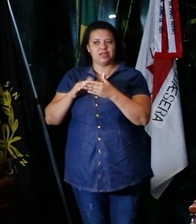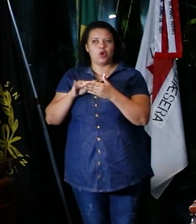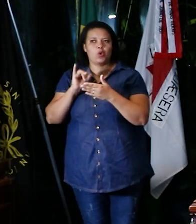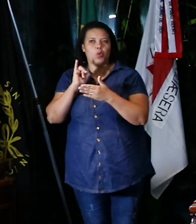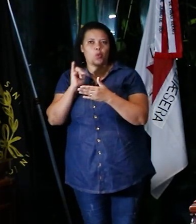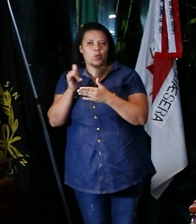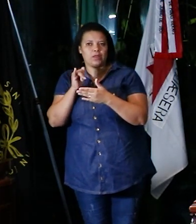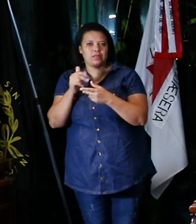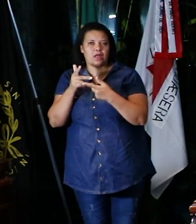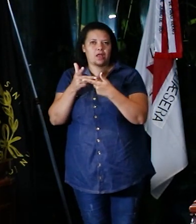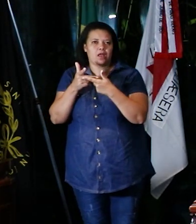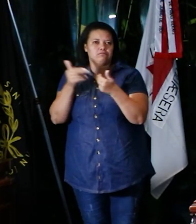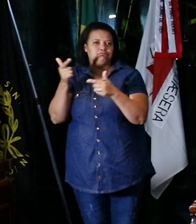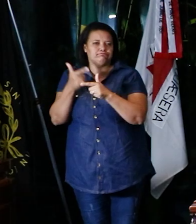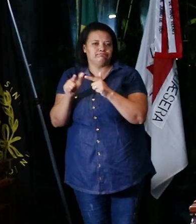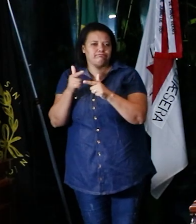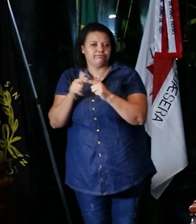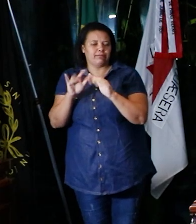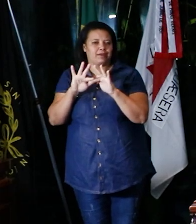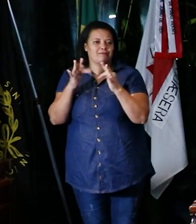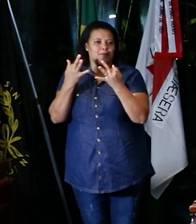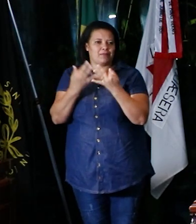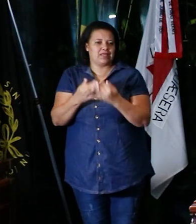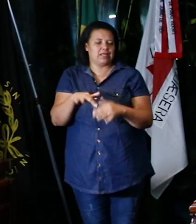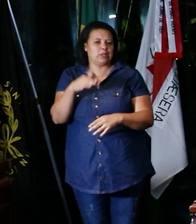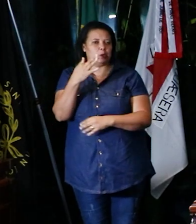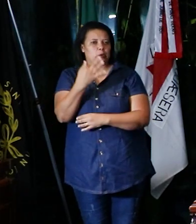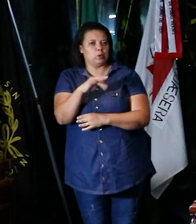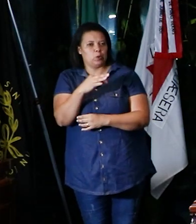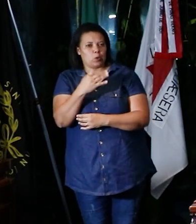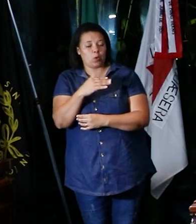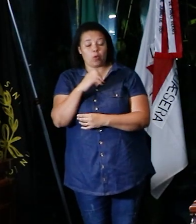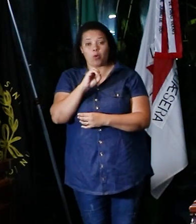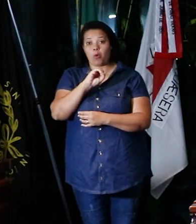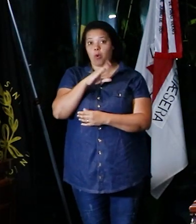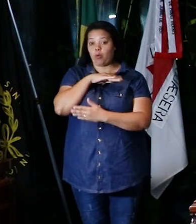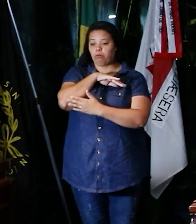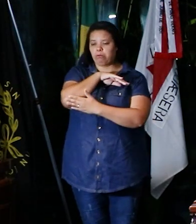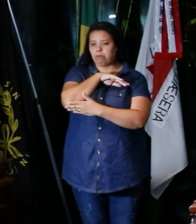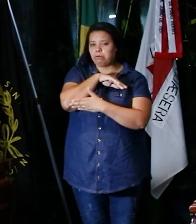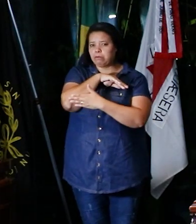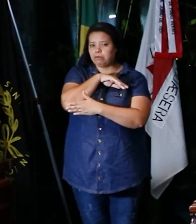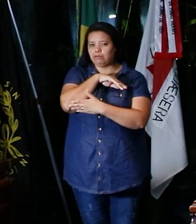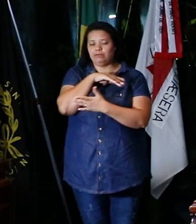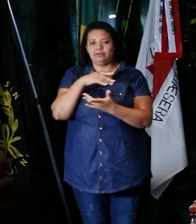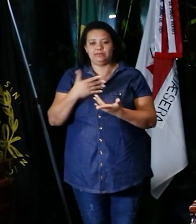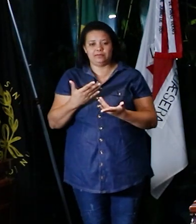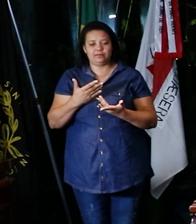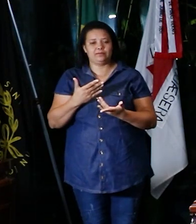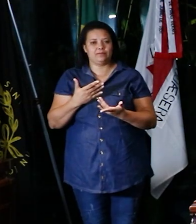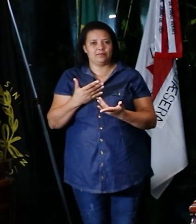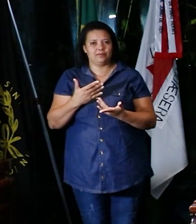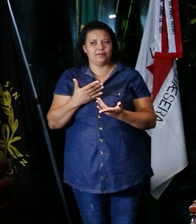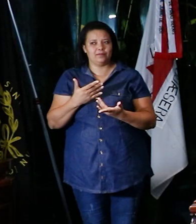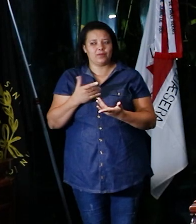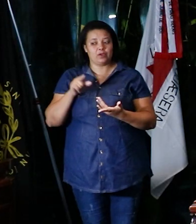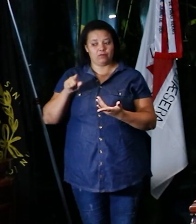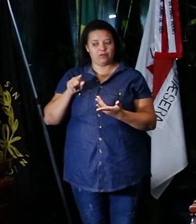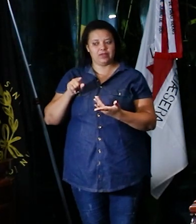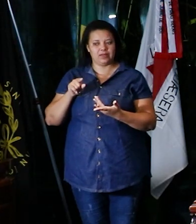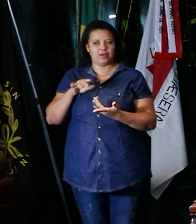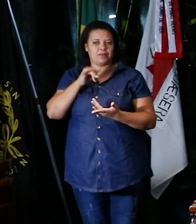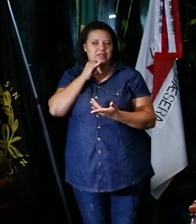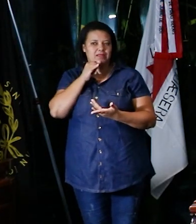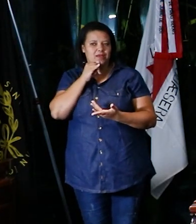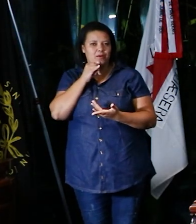de família, uma dor forte, dor de cotovelo, vamos dizer assim, será que o senhor não escutava o